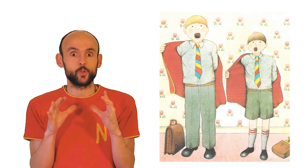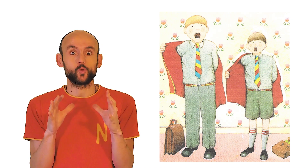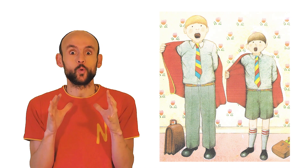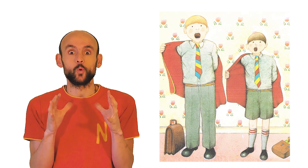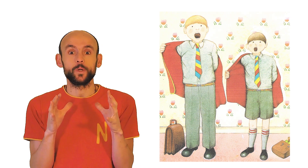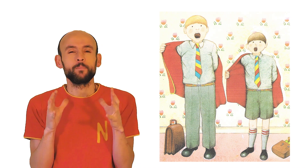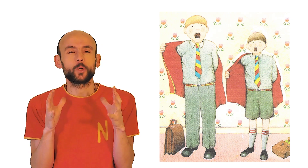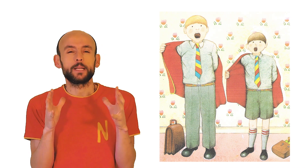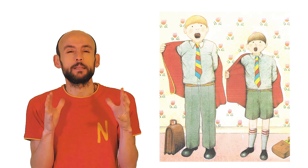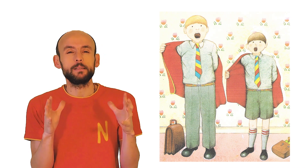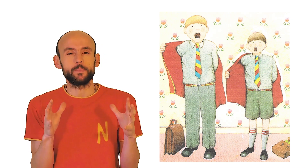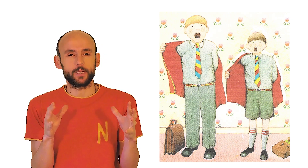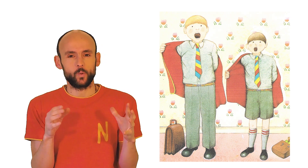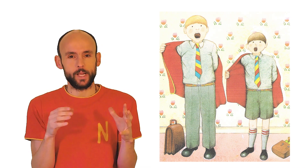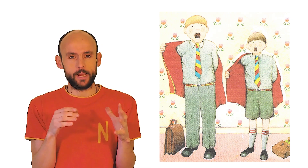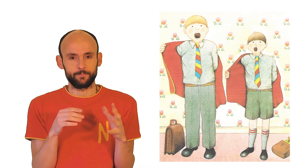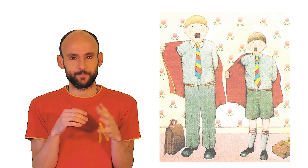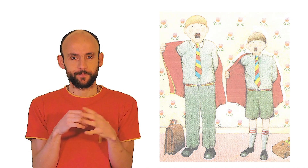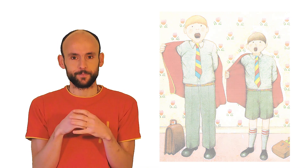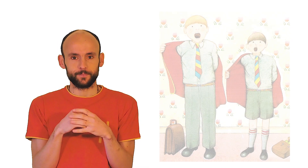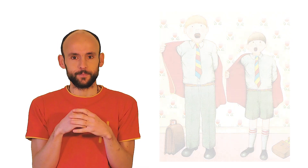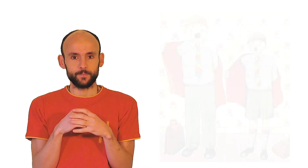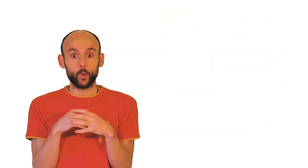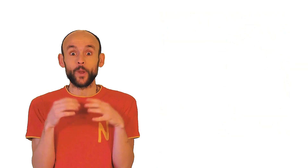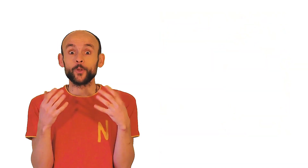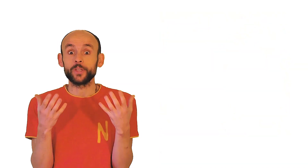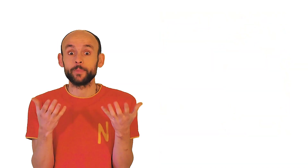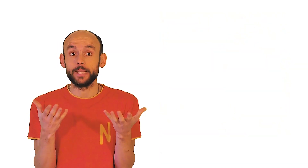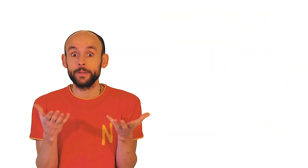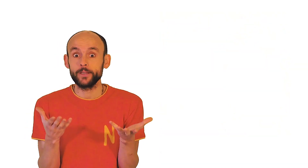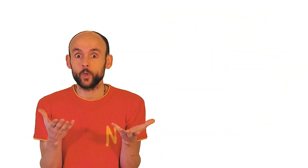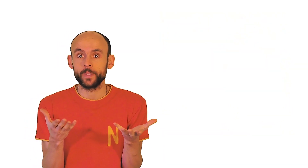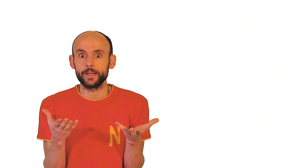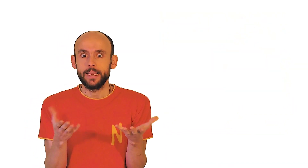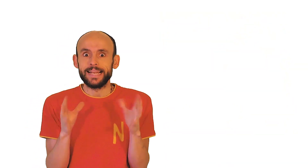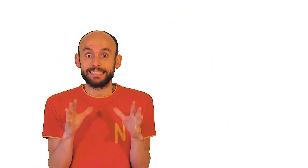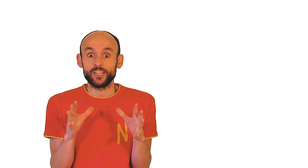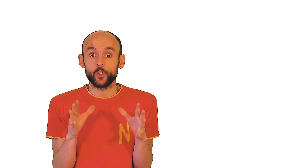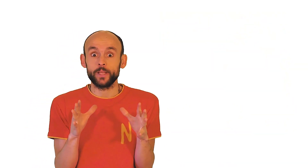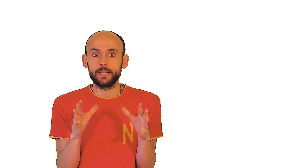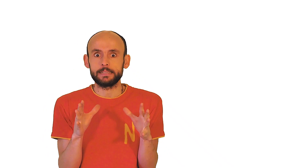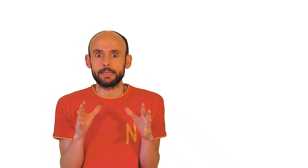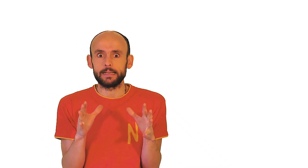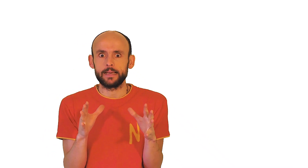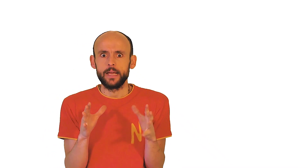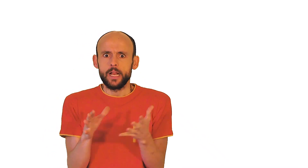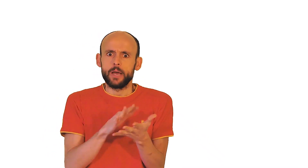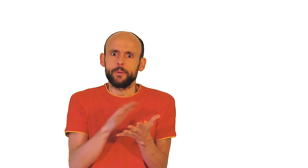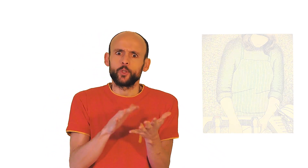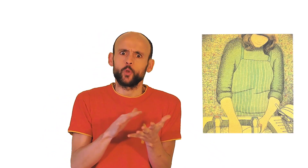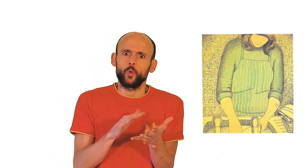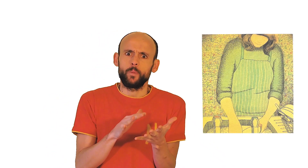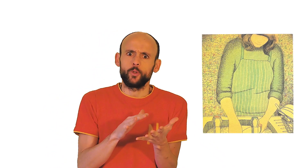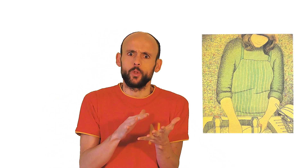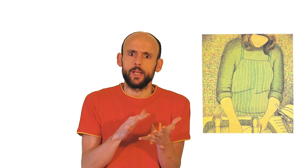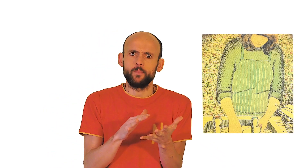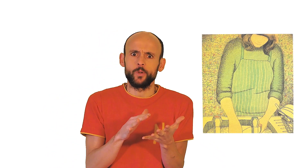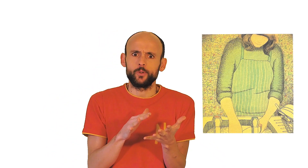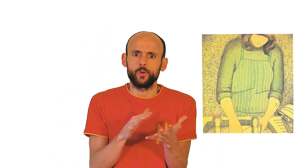su importantísima escuela. Cuando terminaban de comer, la señora de la cerda lavaba todos los platos del almuerzo,